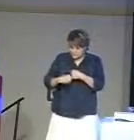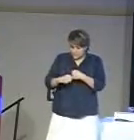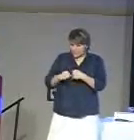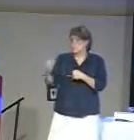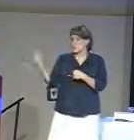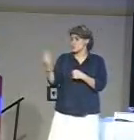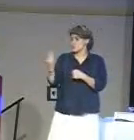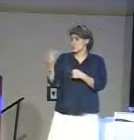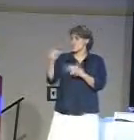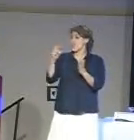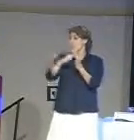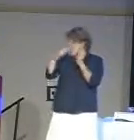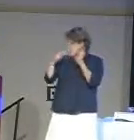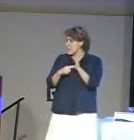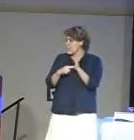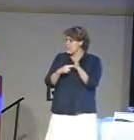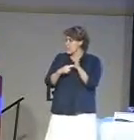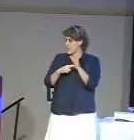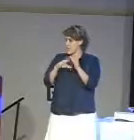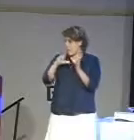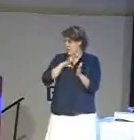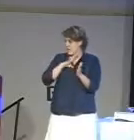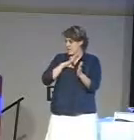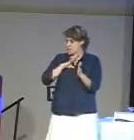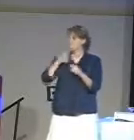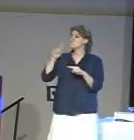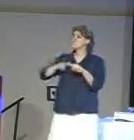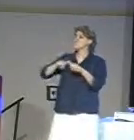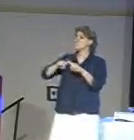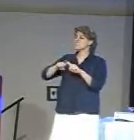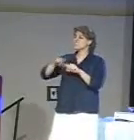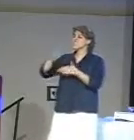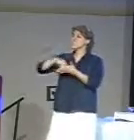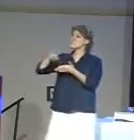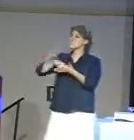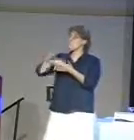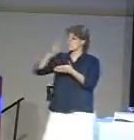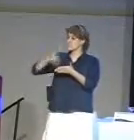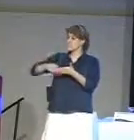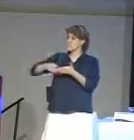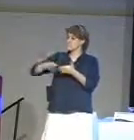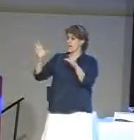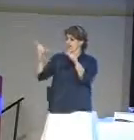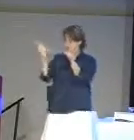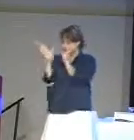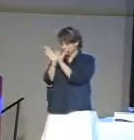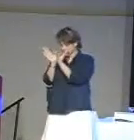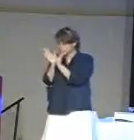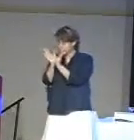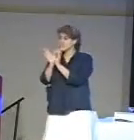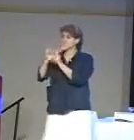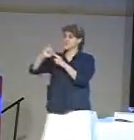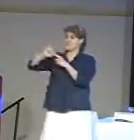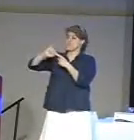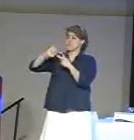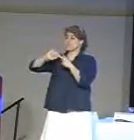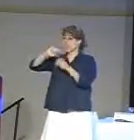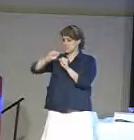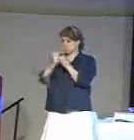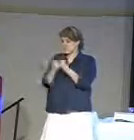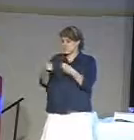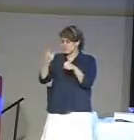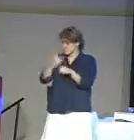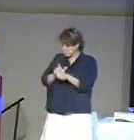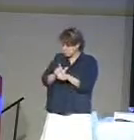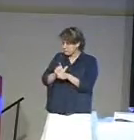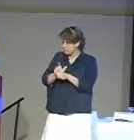firmado por los titulares del ISSSTE, del IMSS y de la Secretaría de Salud el 28